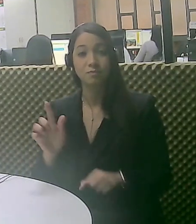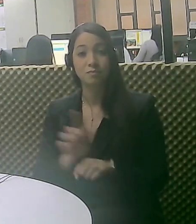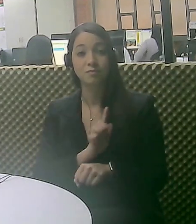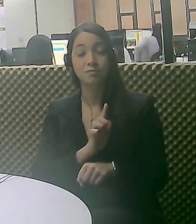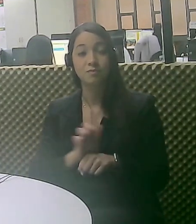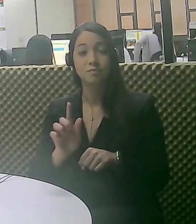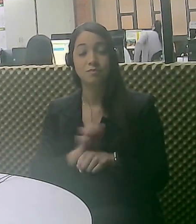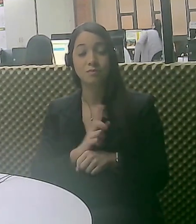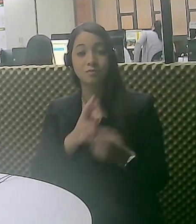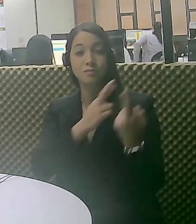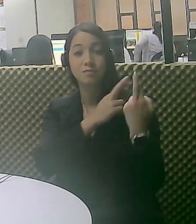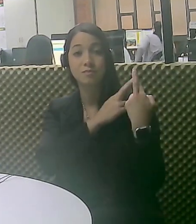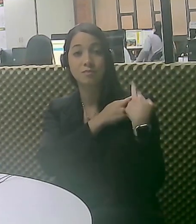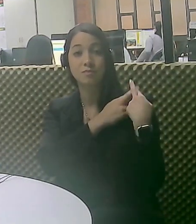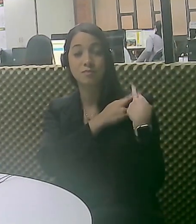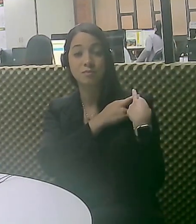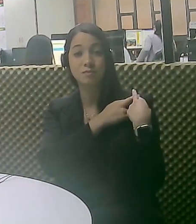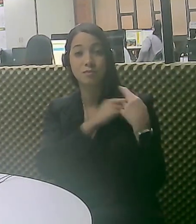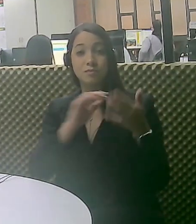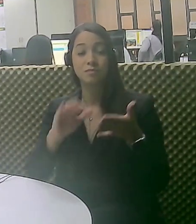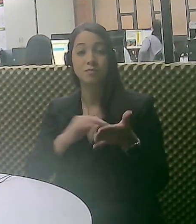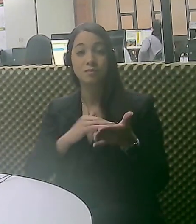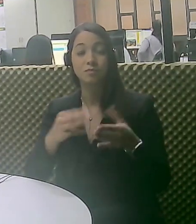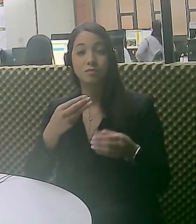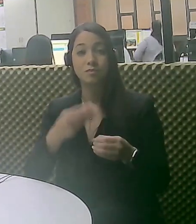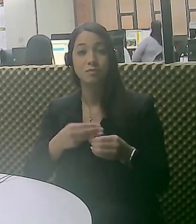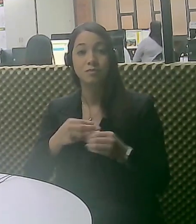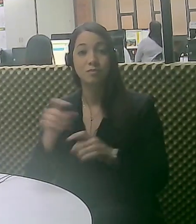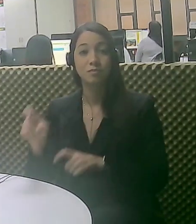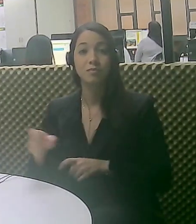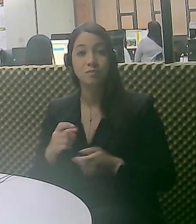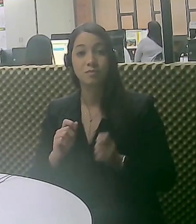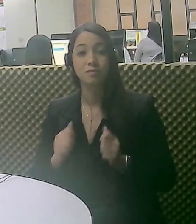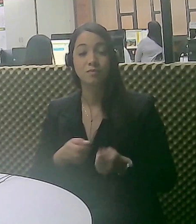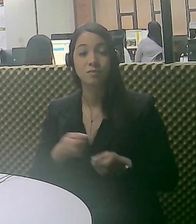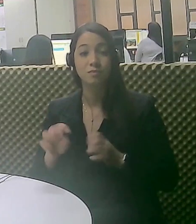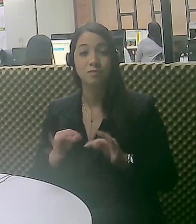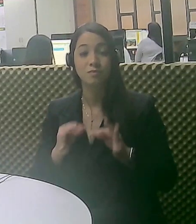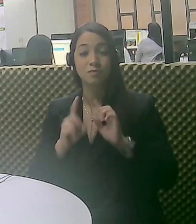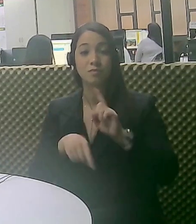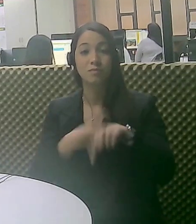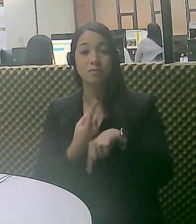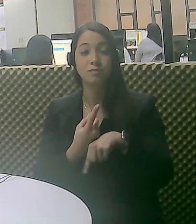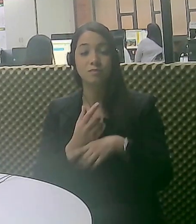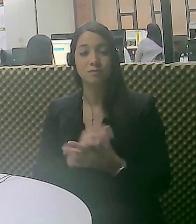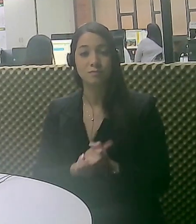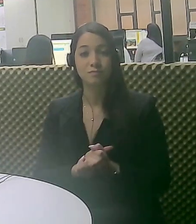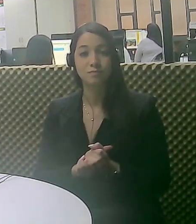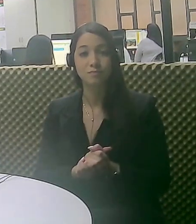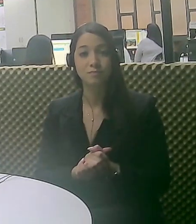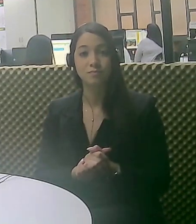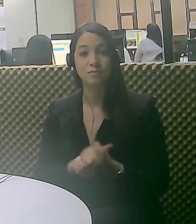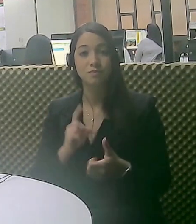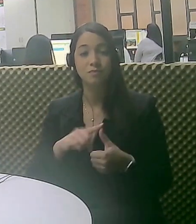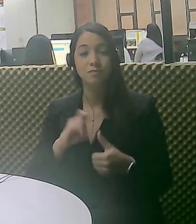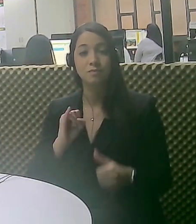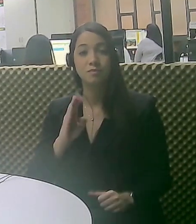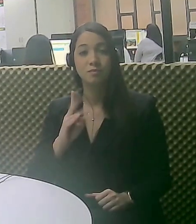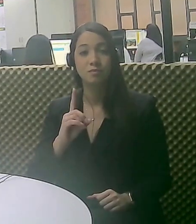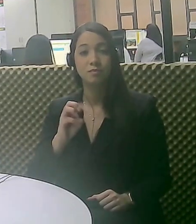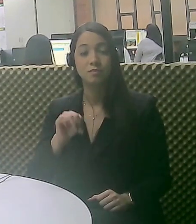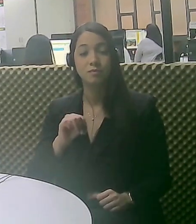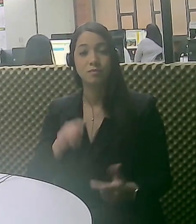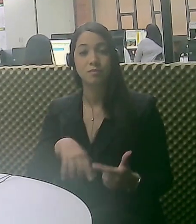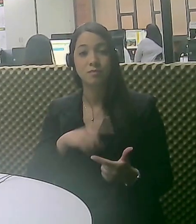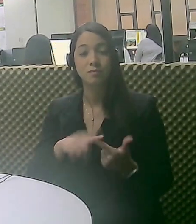gestão está sob a responsabilidade da Secretaria Municipal de Agronegócio, Economia e Inovação. São elas IBDN